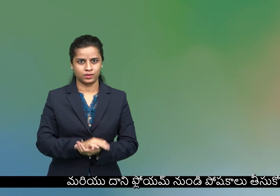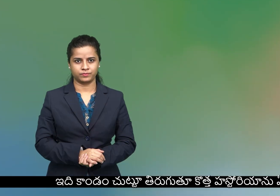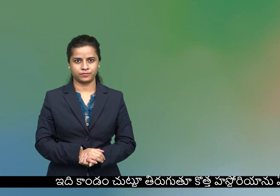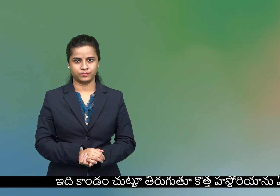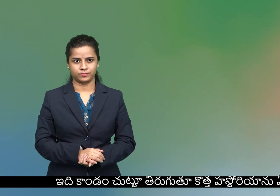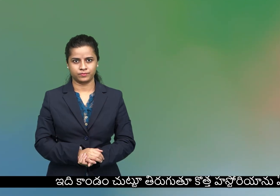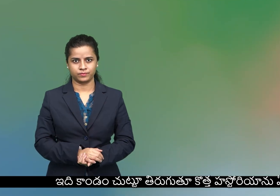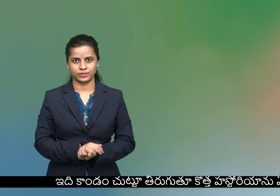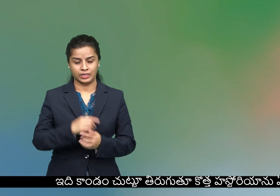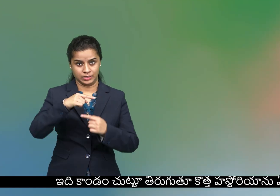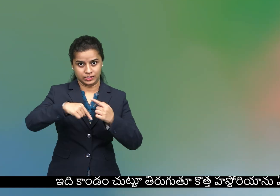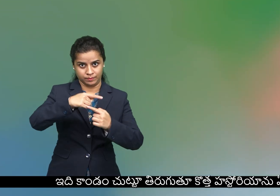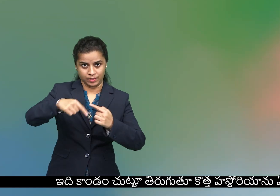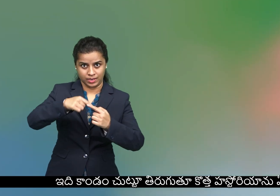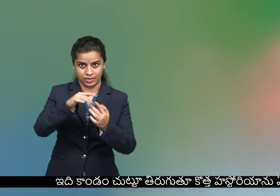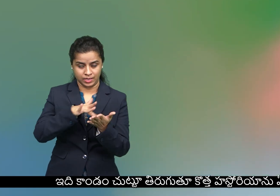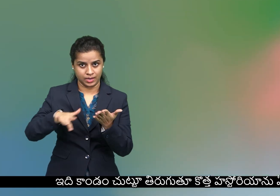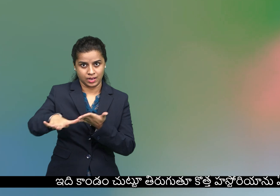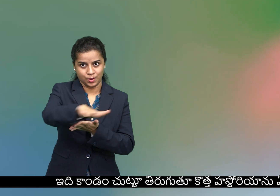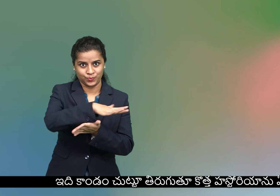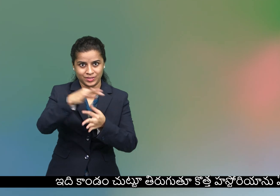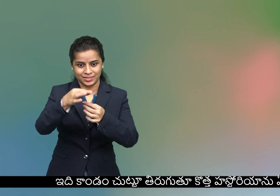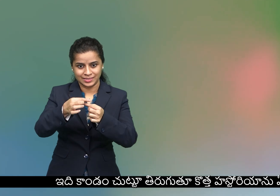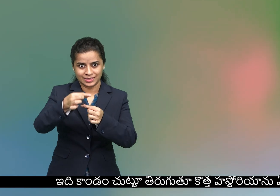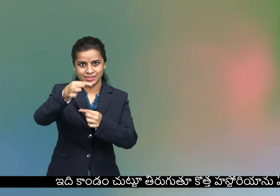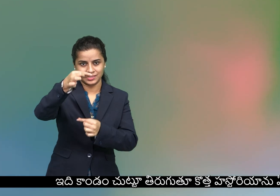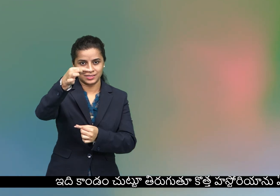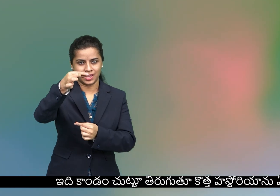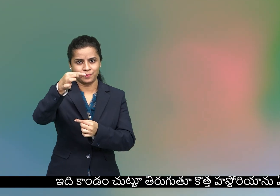ఇది కాండం చుట్టూ తిరుగుతూ కొత్త హాస్టోరియాను ఏర్పరుస్తుంది